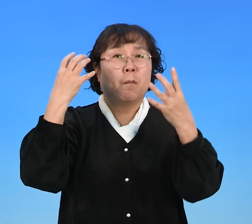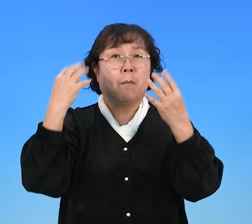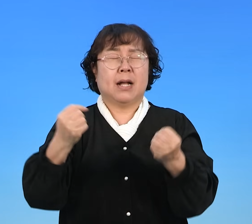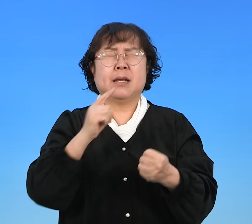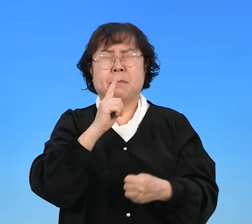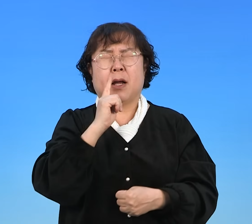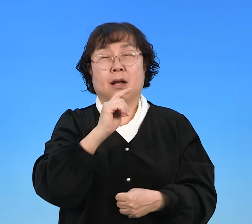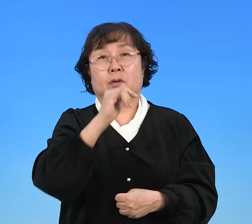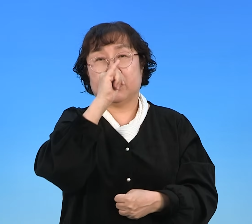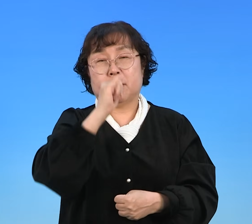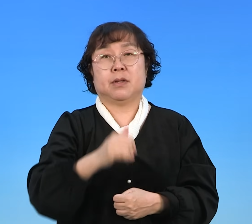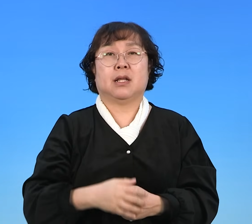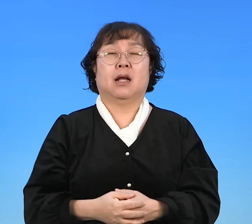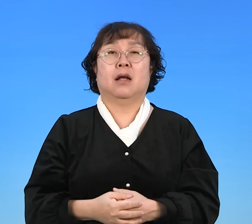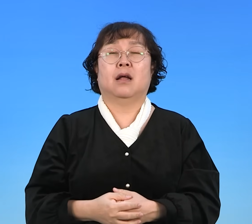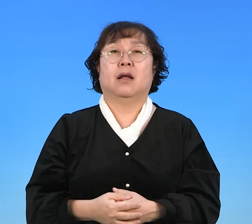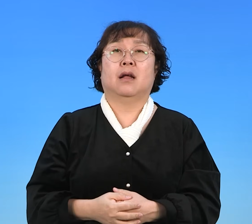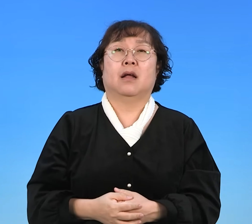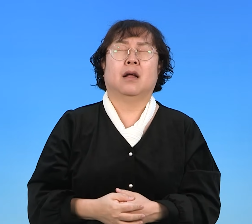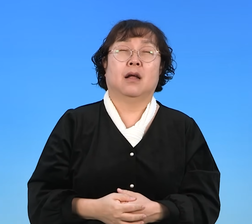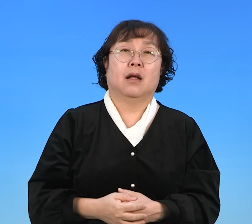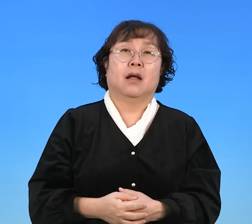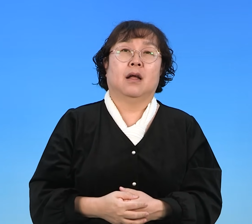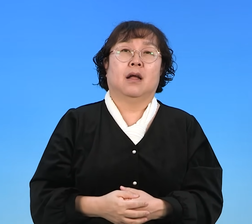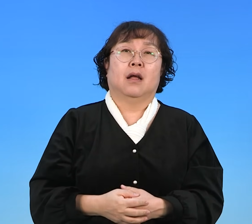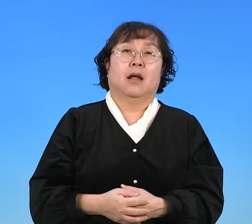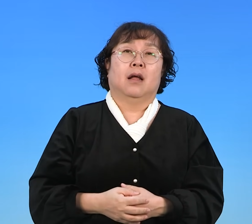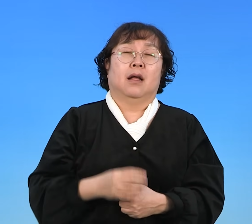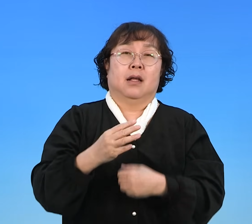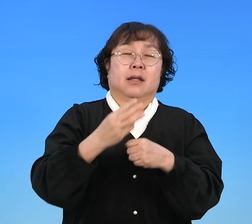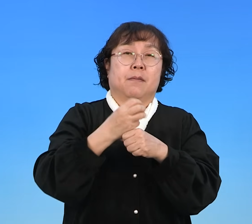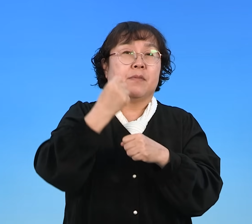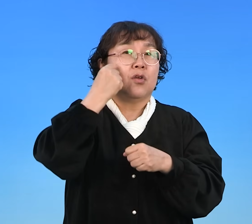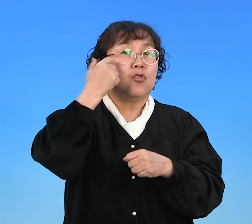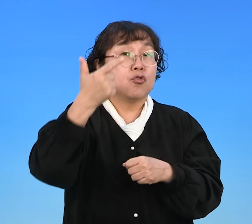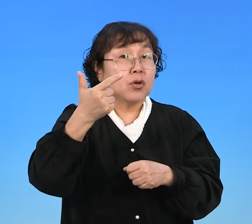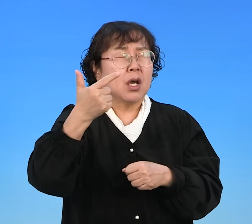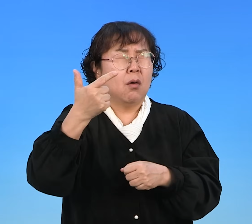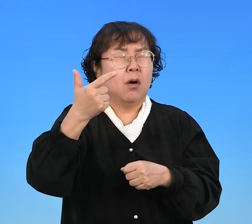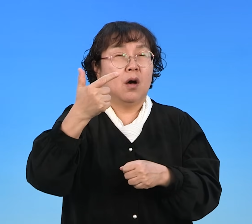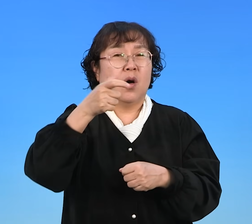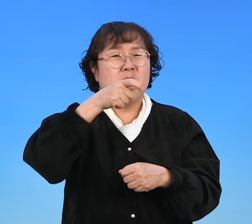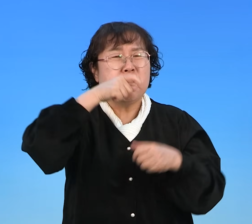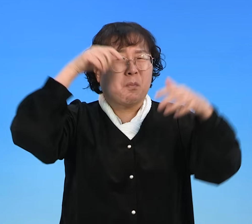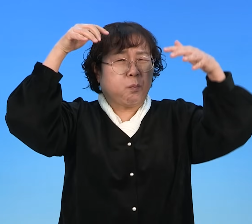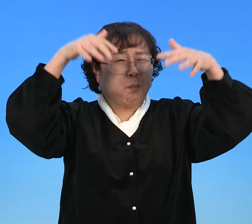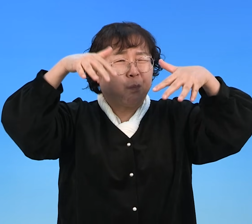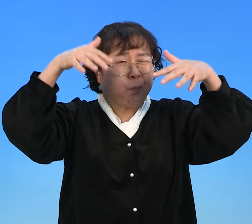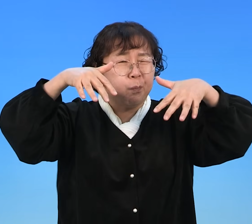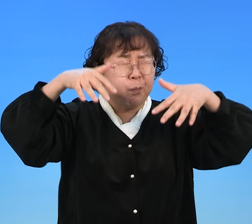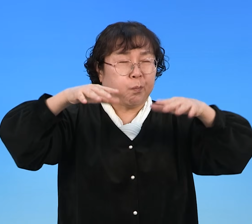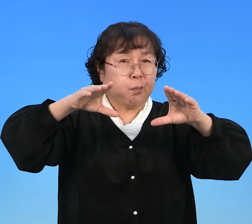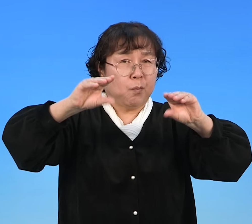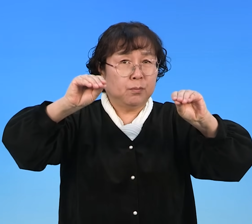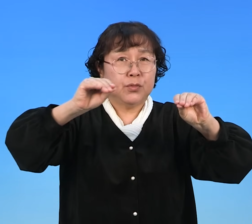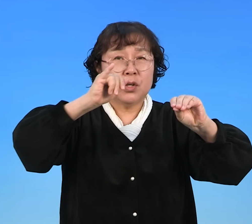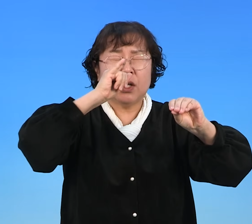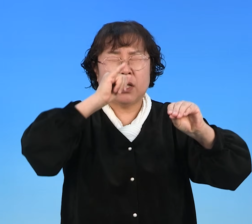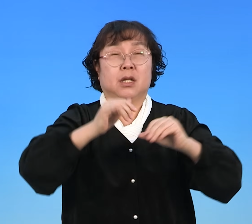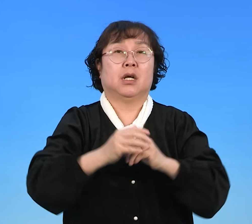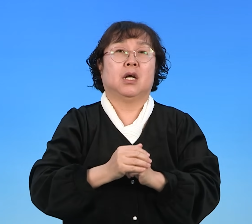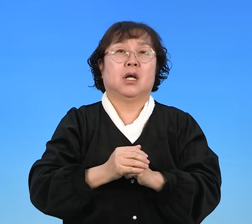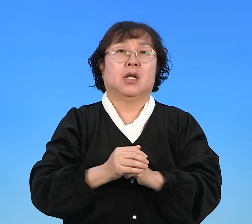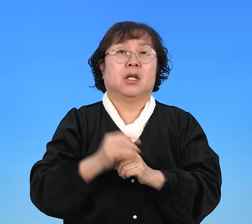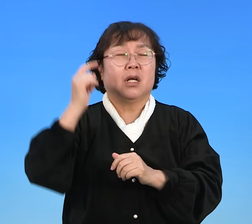많이 내려놓고 있거든요. 그야말로 3년 6개월 지금 비가 오지 않은 가뭄의 상태, 영적으로 더 말할 것도